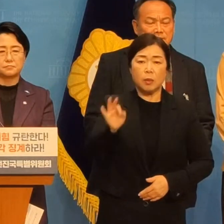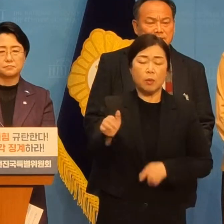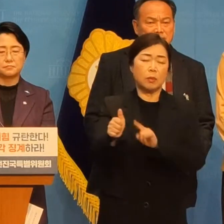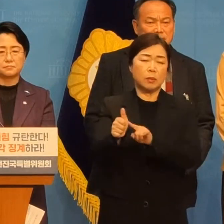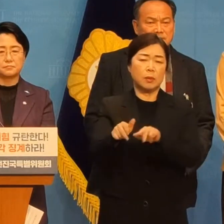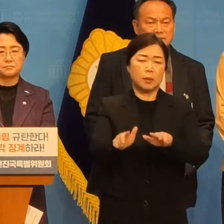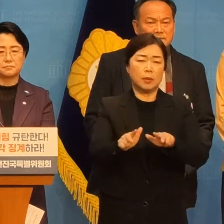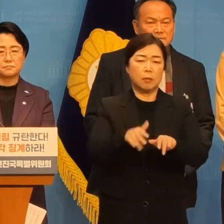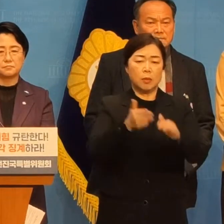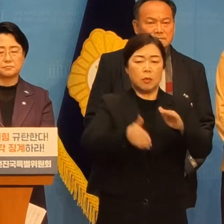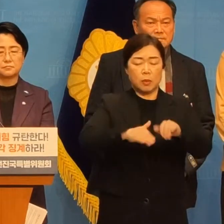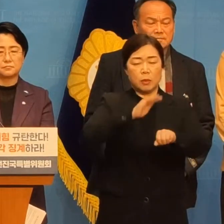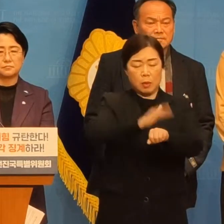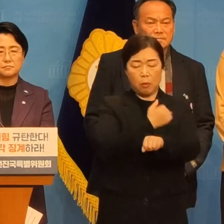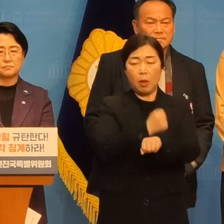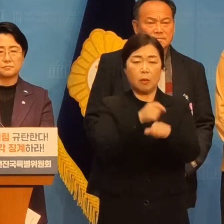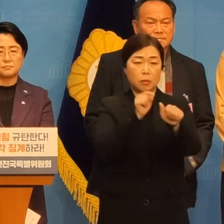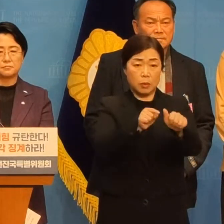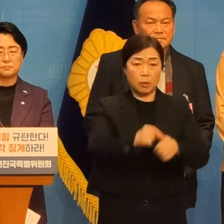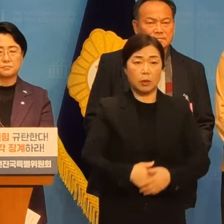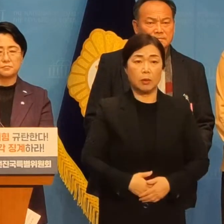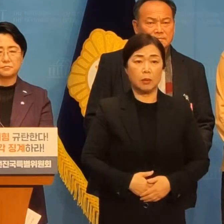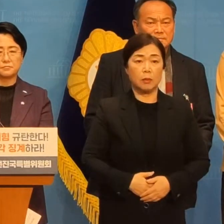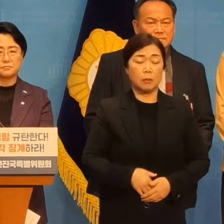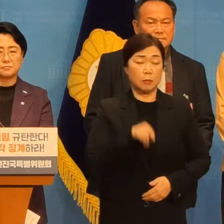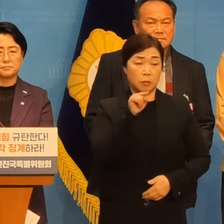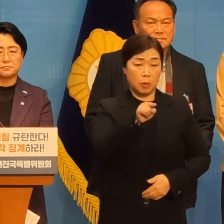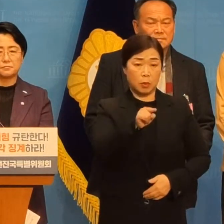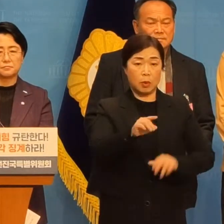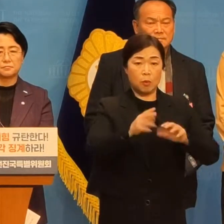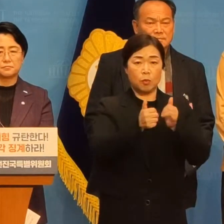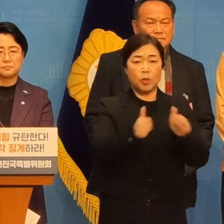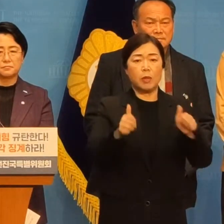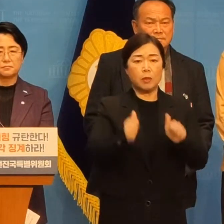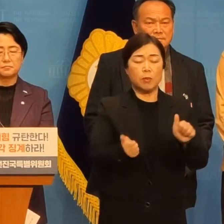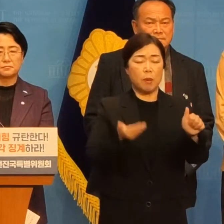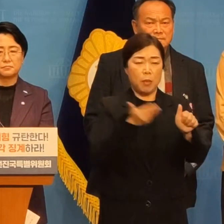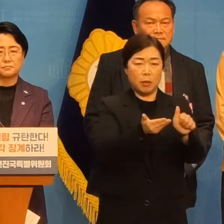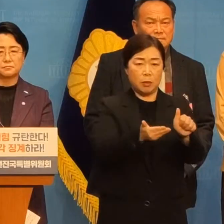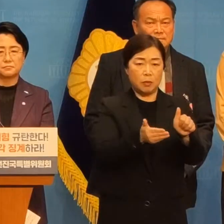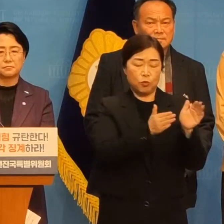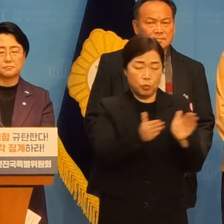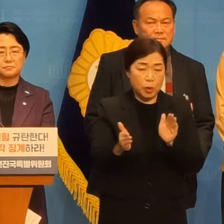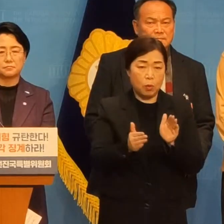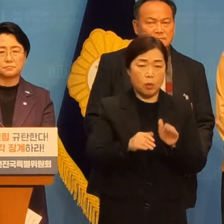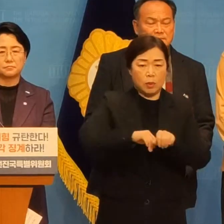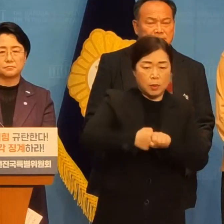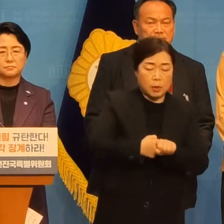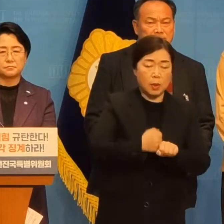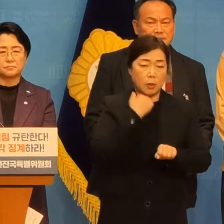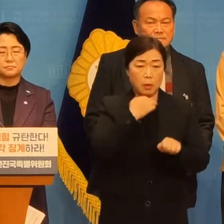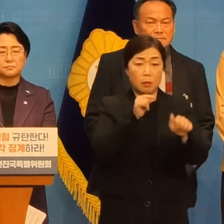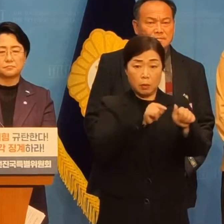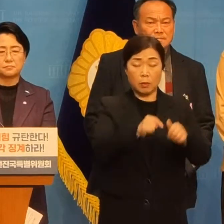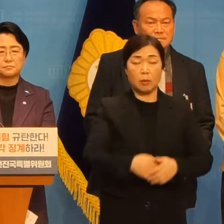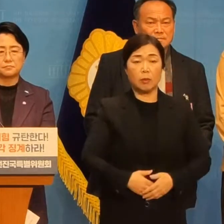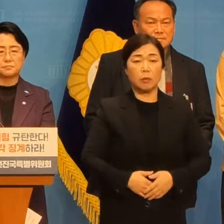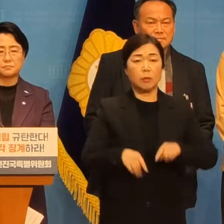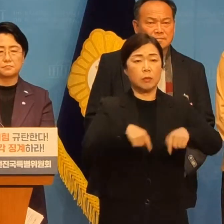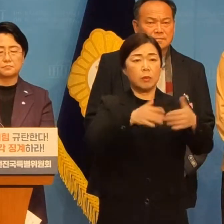대변인은 국민의 심판을 받을 준비를 하고 징계를 기다리십시오.